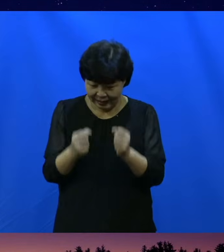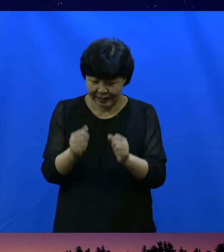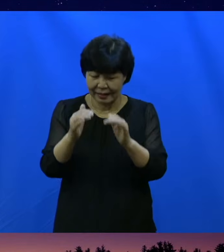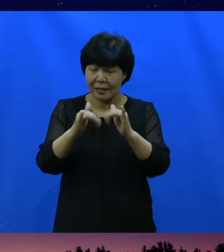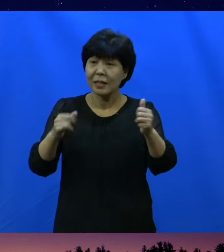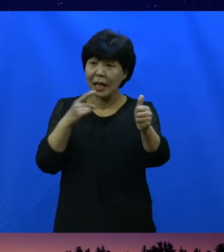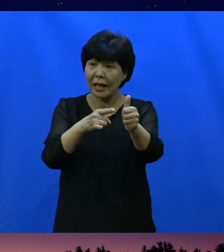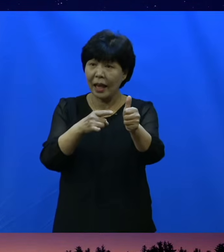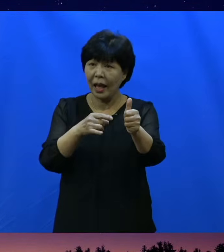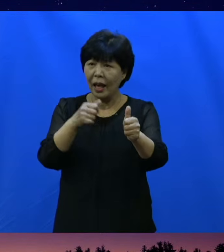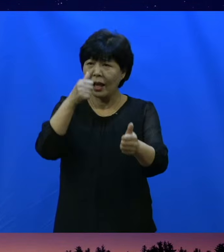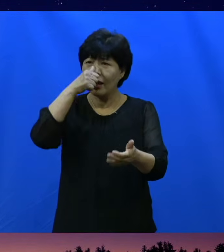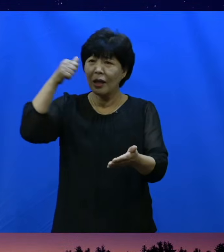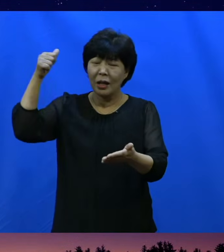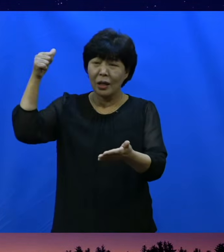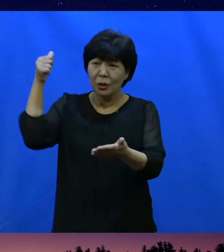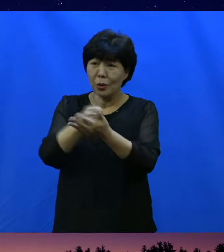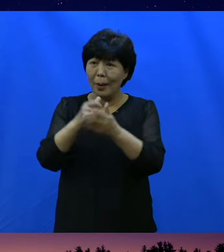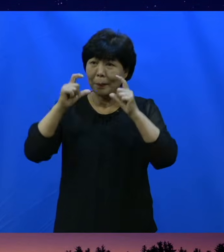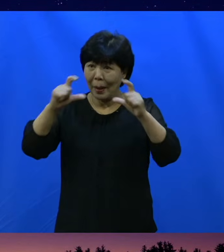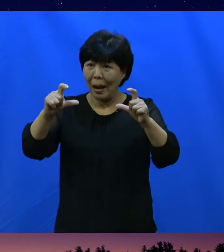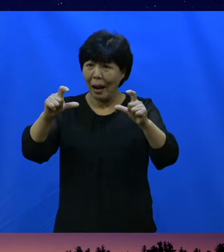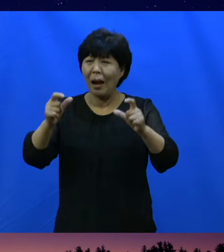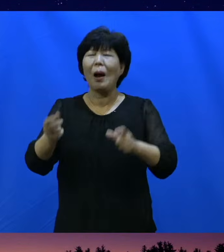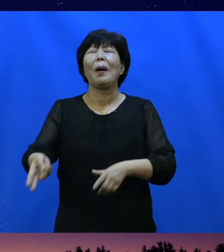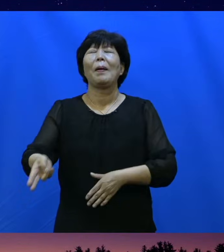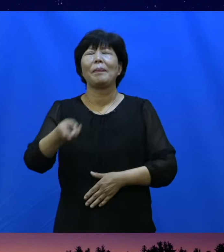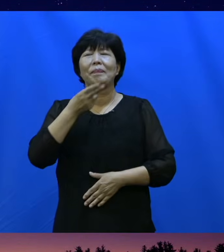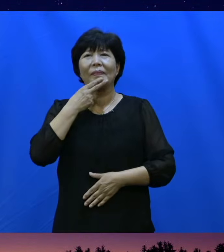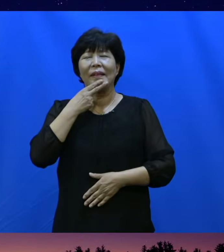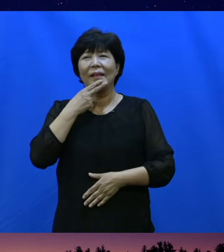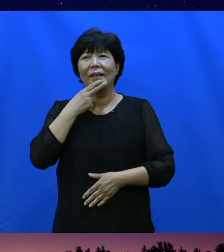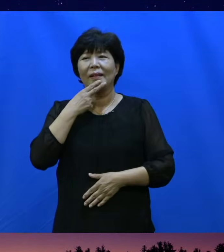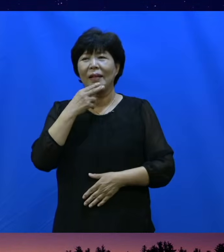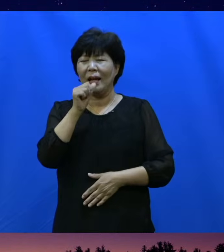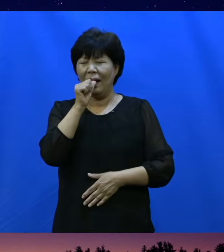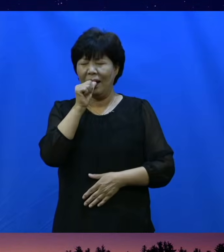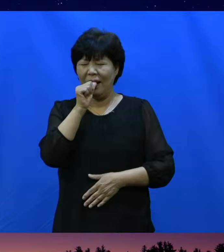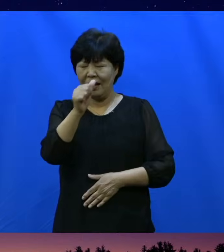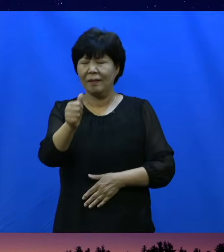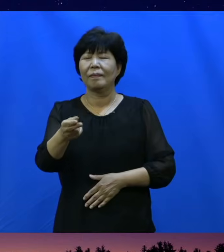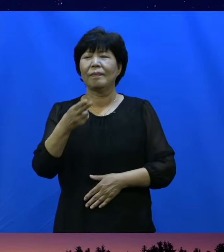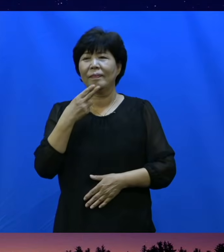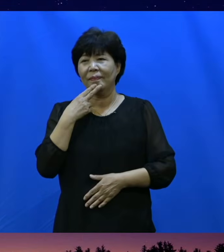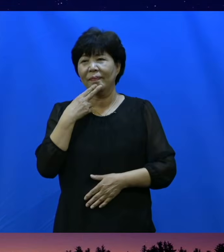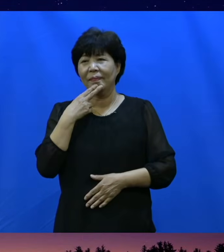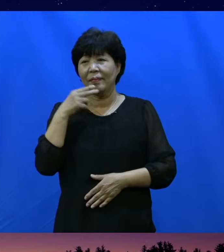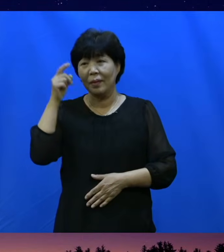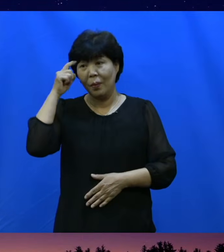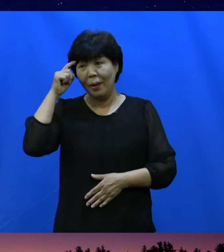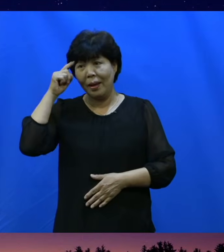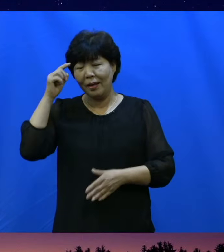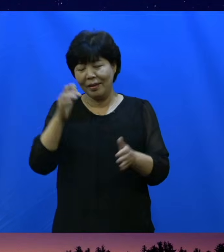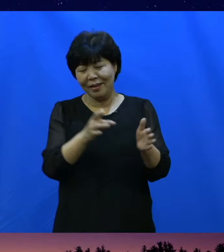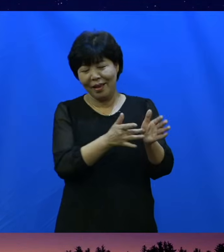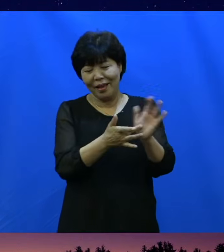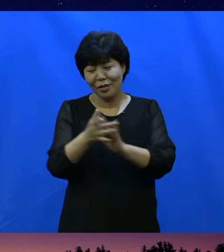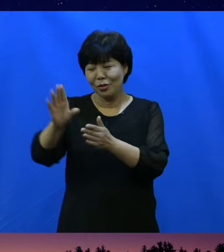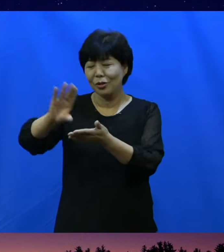결코 정죄함이 없나니, 결코 정죄함이 없나니. 왜? 예수 그리스도 안에 있는